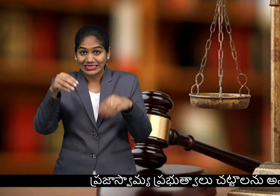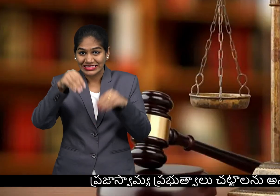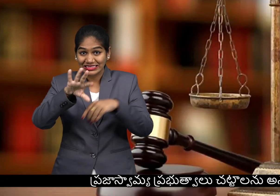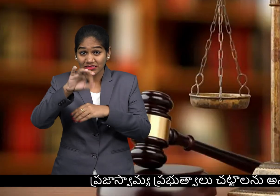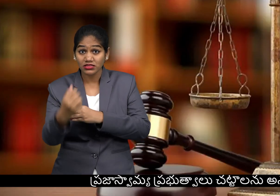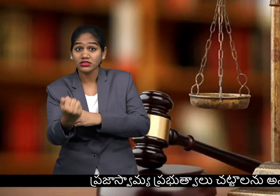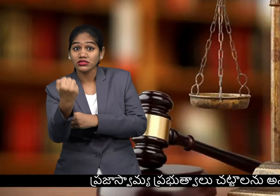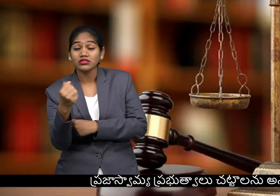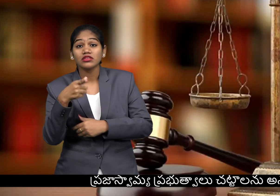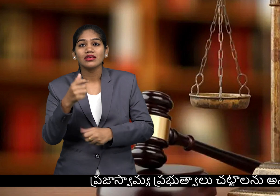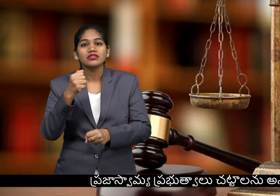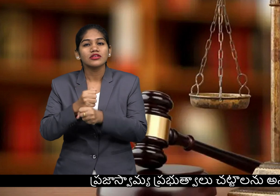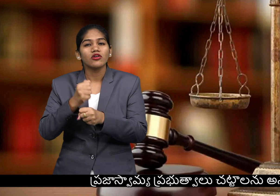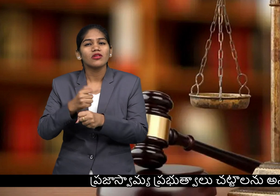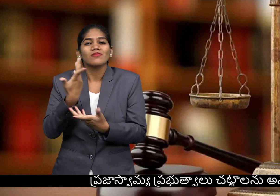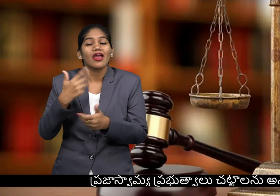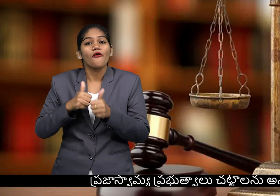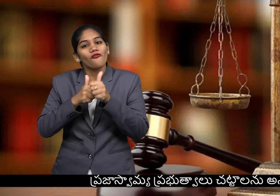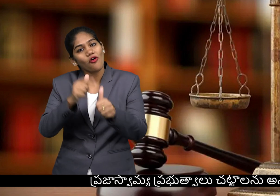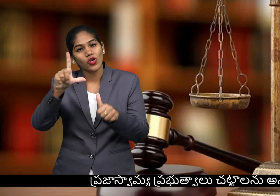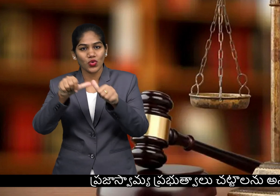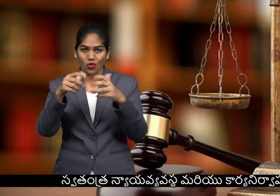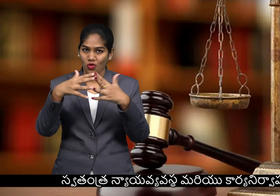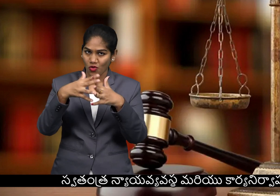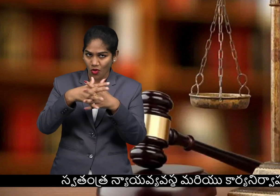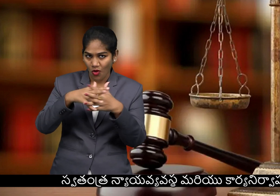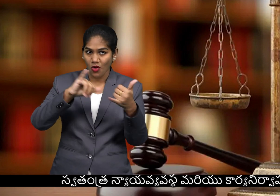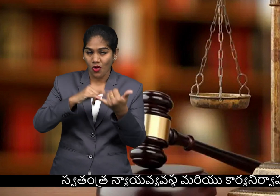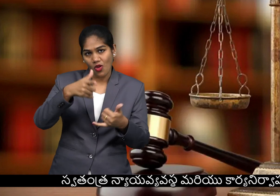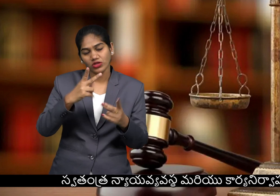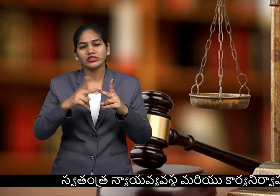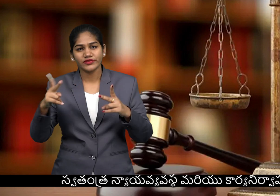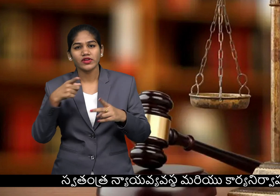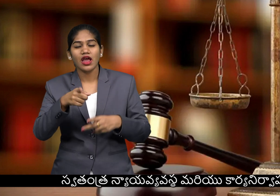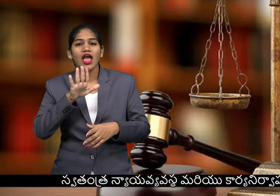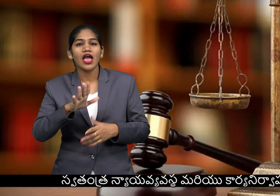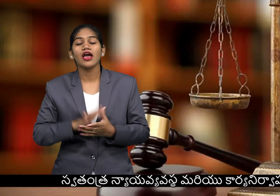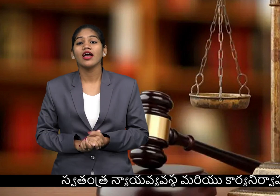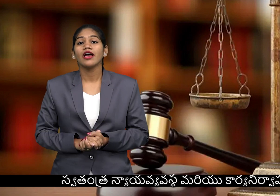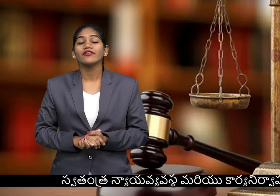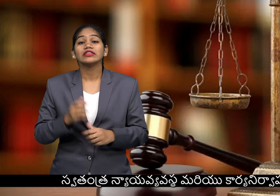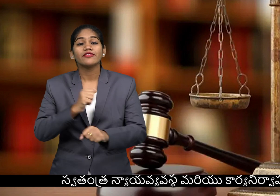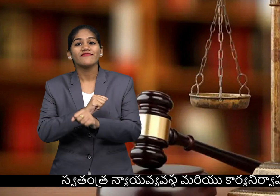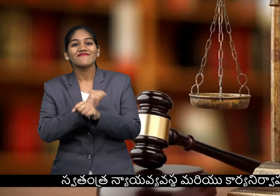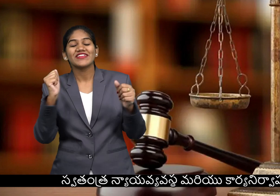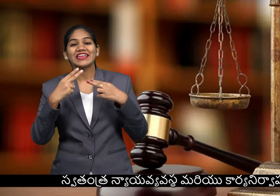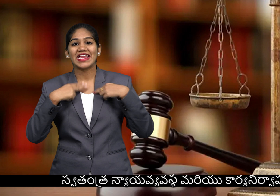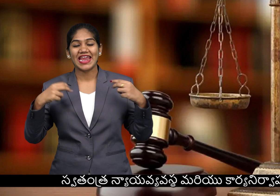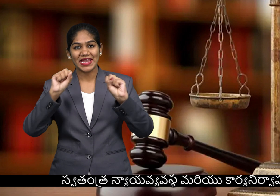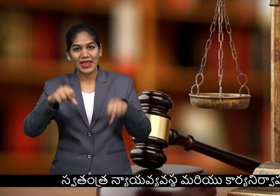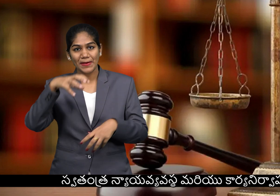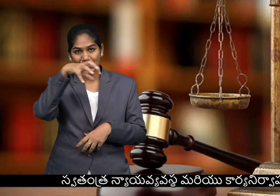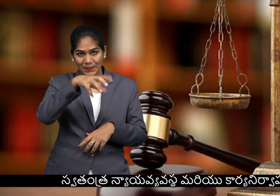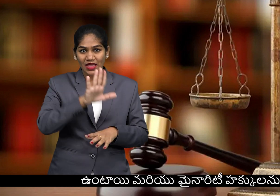ప్రజాస్వామ్య ప్రభుత్వాలు చట్టాలను అనుసరిస్తాయి, స్వతంత్ర న్యాయ వ్యవస్థ మరియు కార్యనిర్వాహక